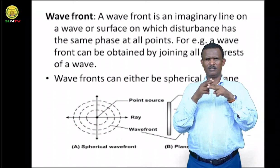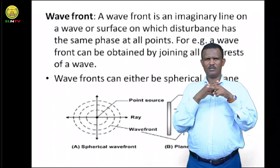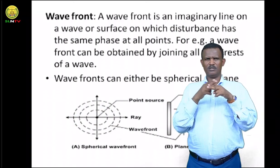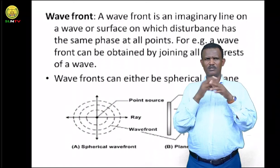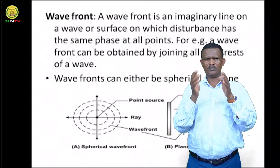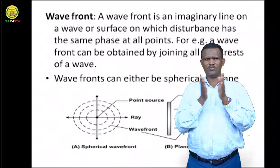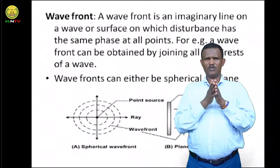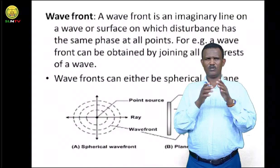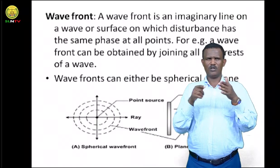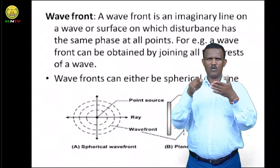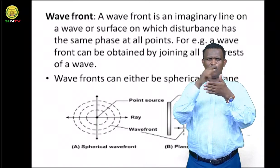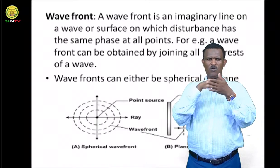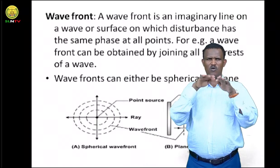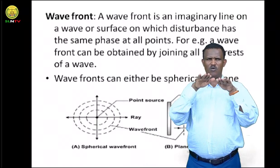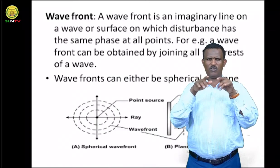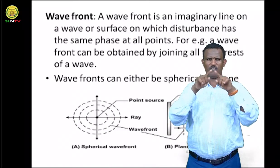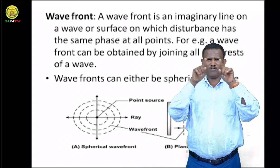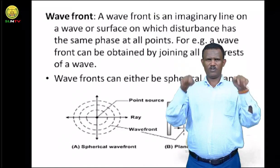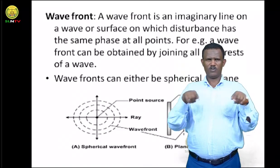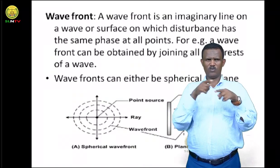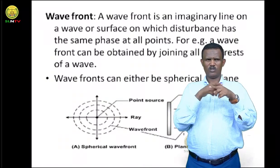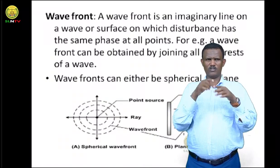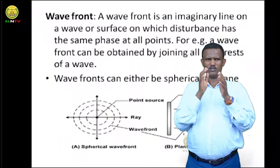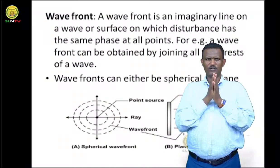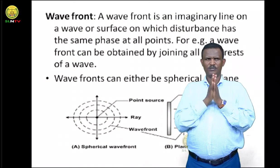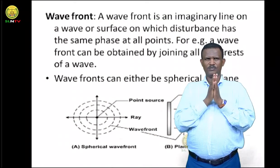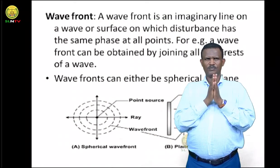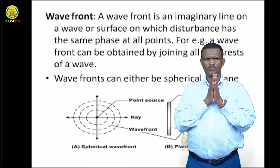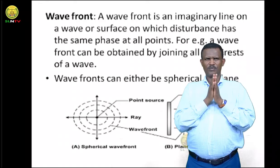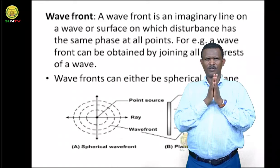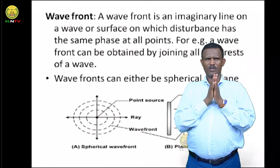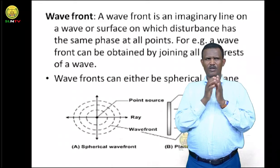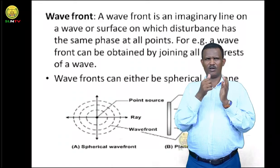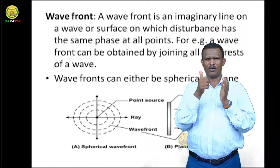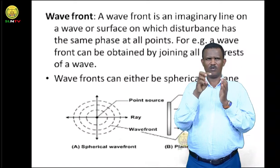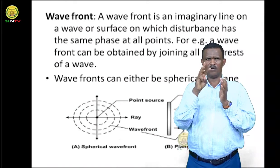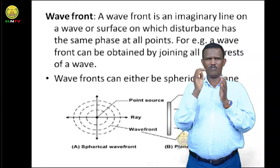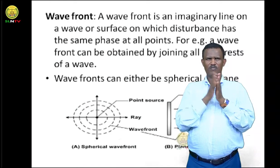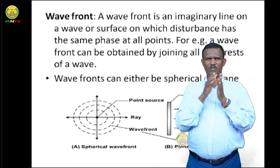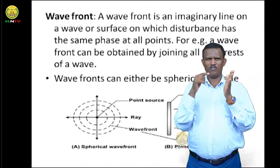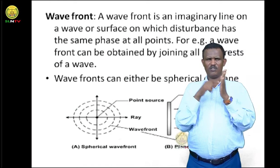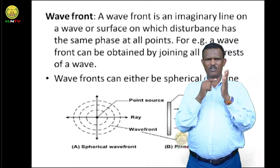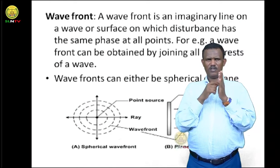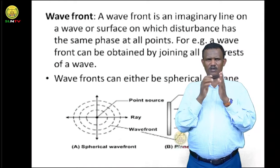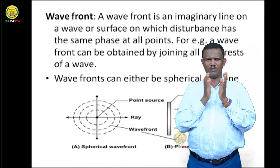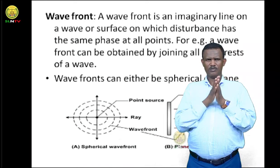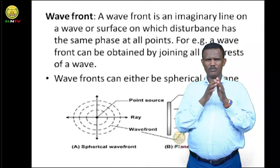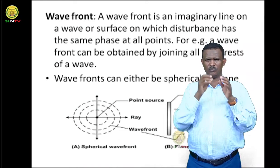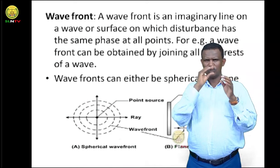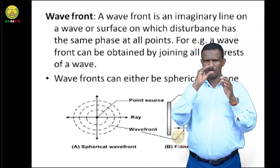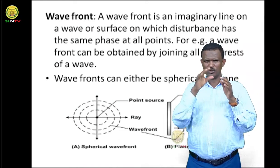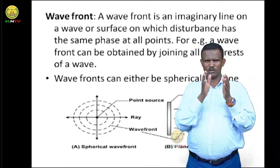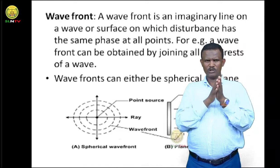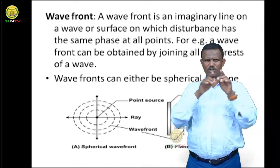wiif fronts wiif frontku waa imaginary line ka turjumaya direction-kii ay wiifku u socoto waxa